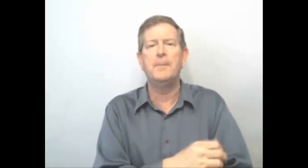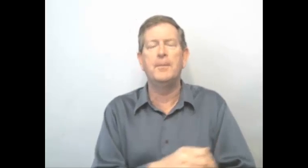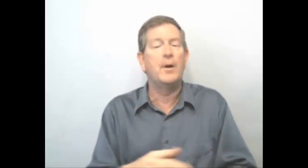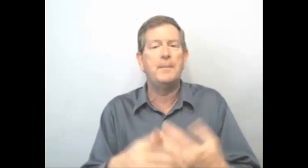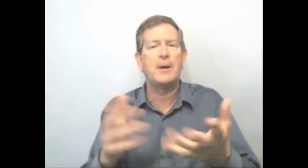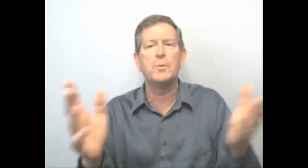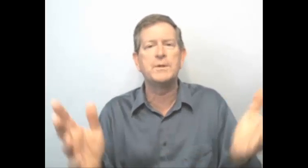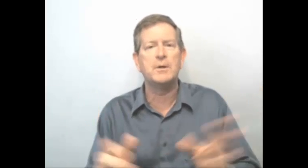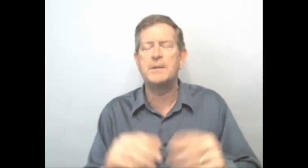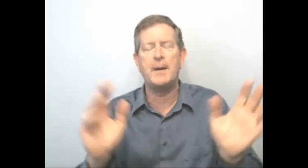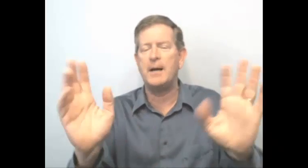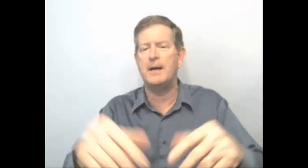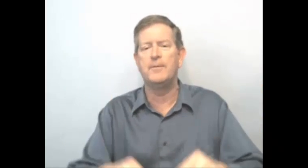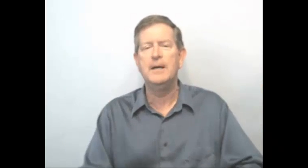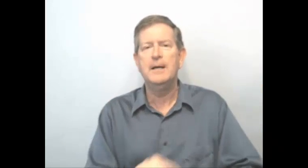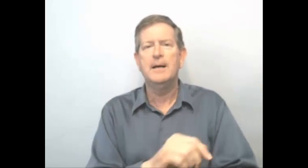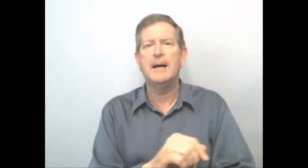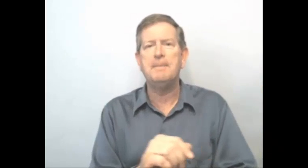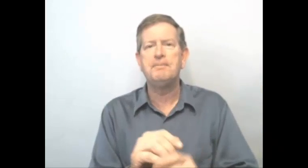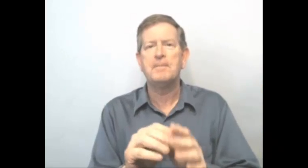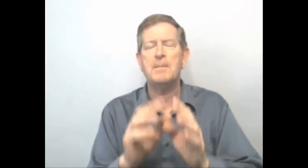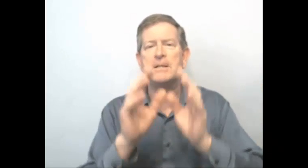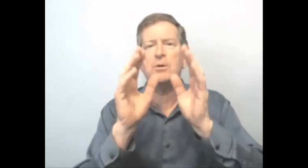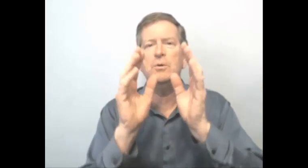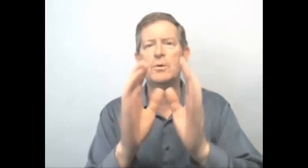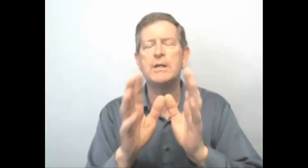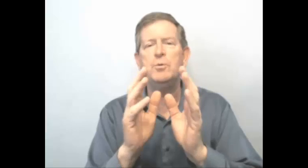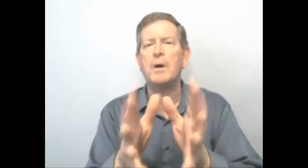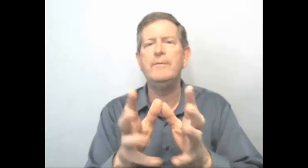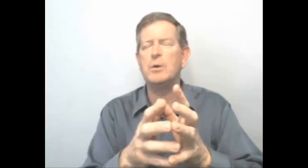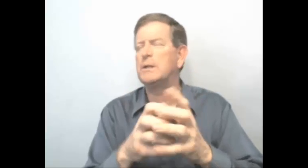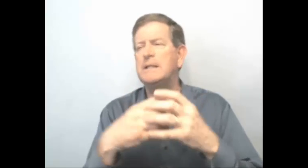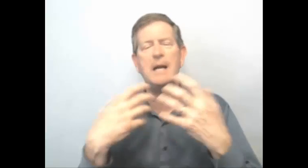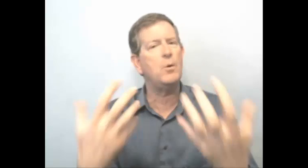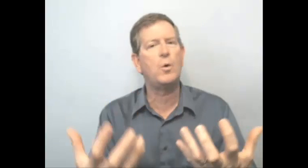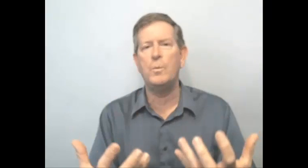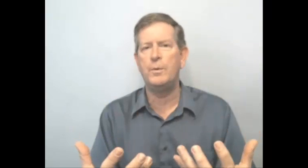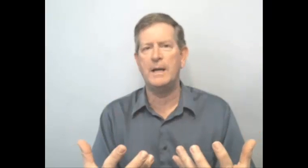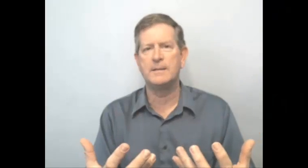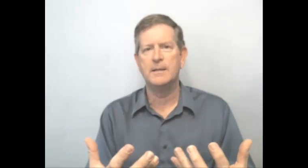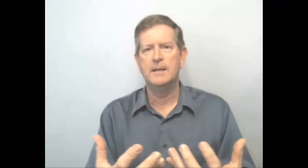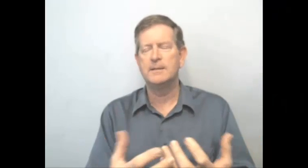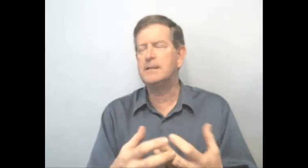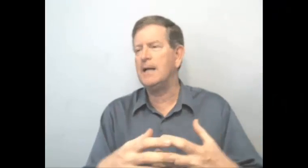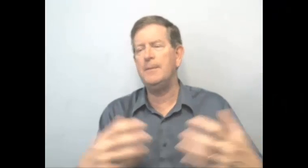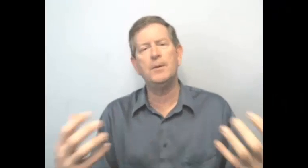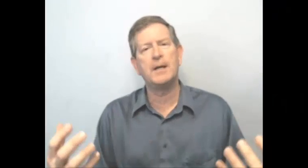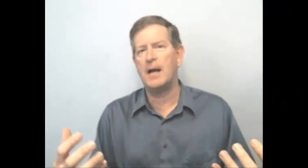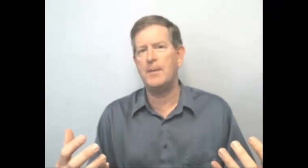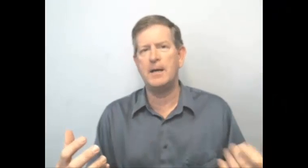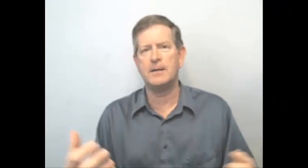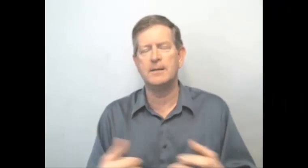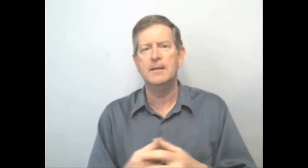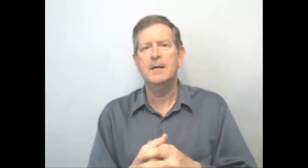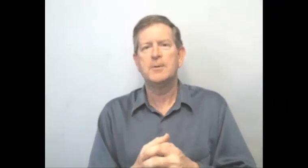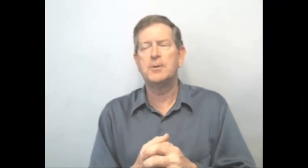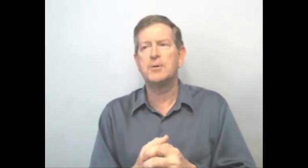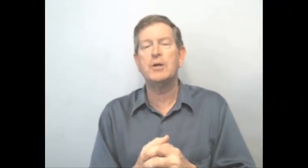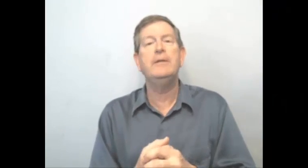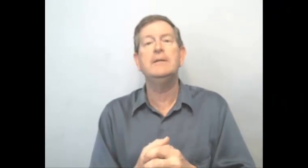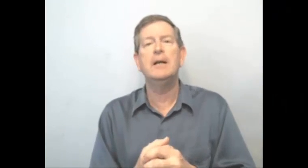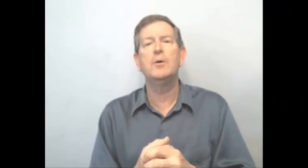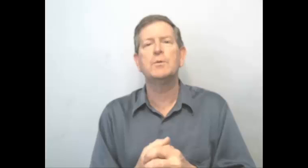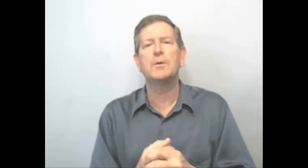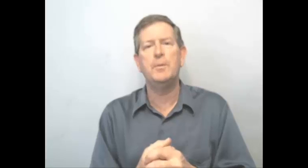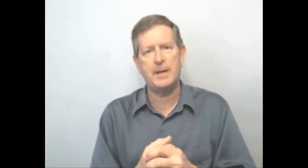vous n'en avez pas conscience, ce n'est pas grave. Mais c'est une révision tellement complète, de tellement de grammaire, hein, que